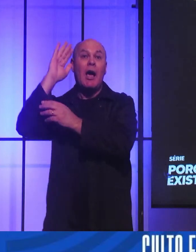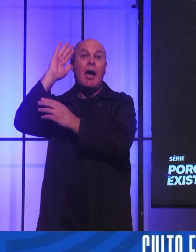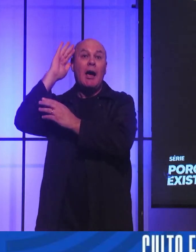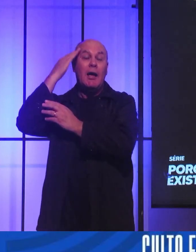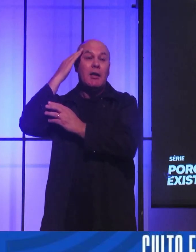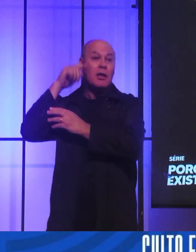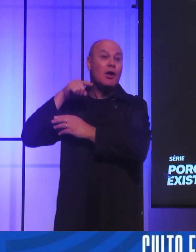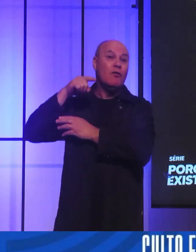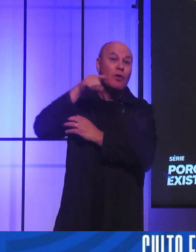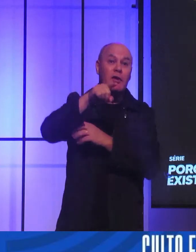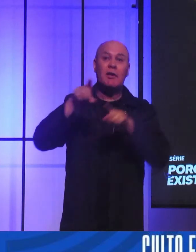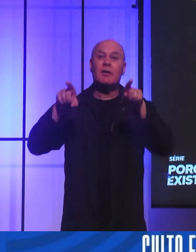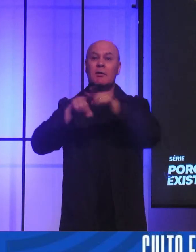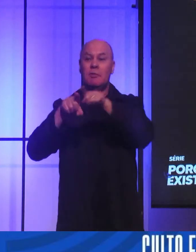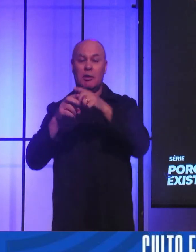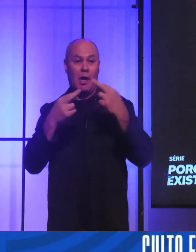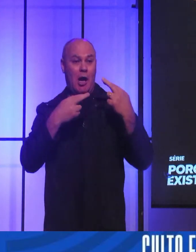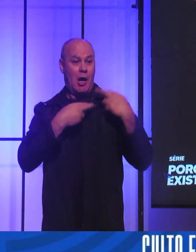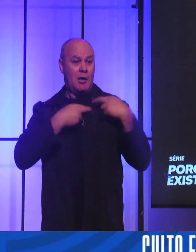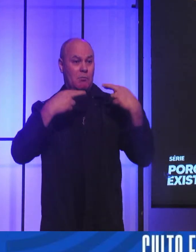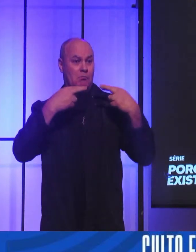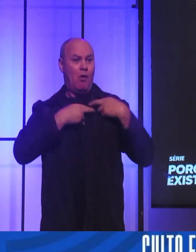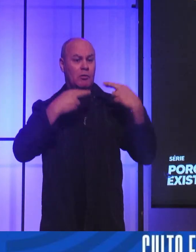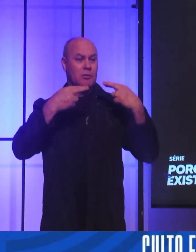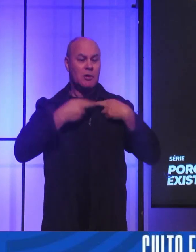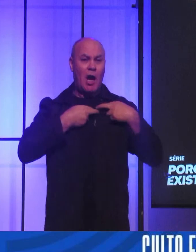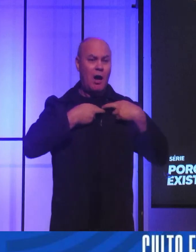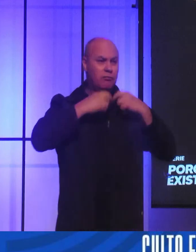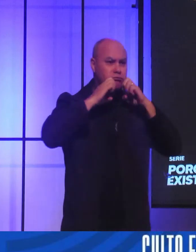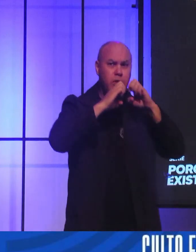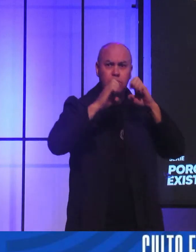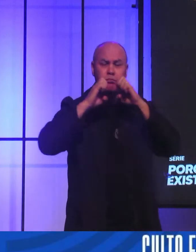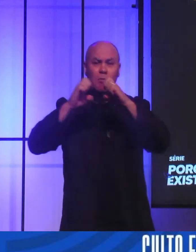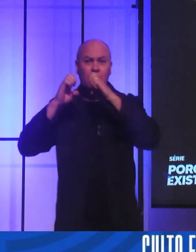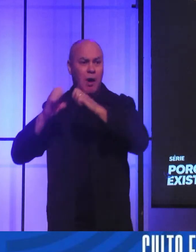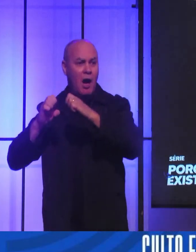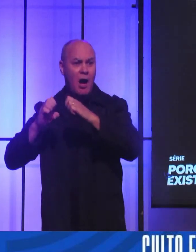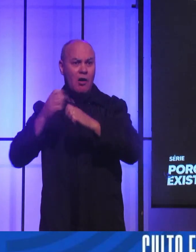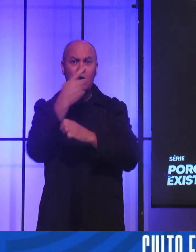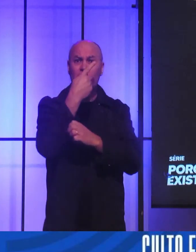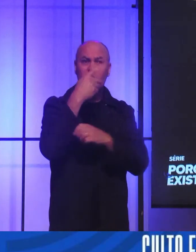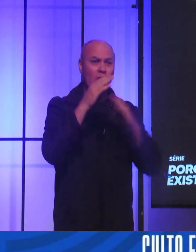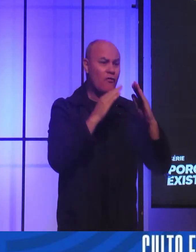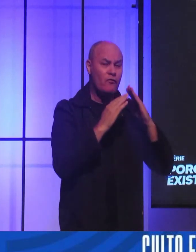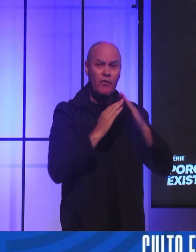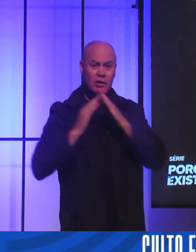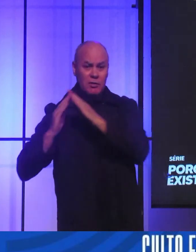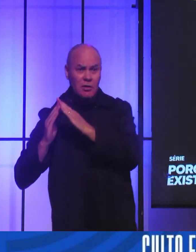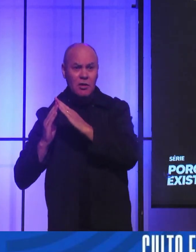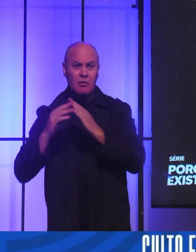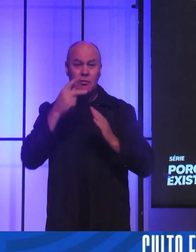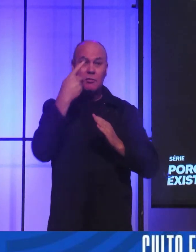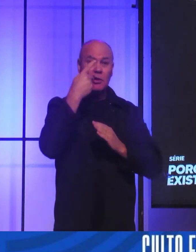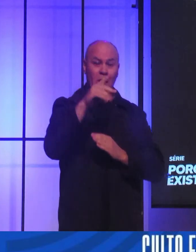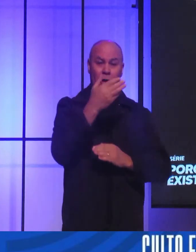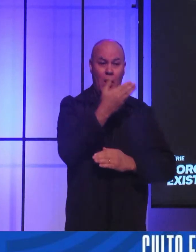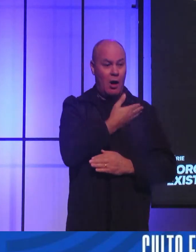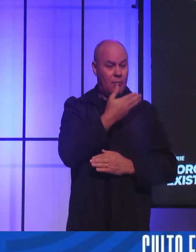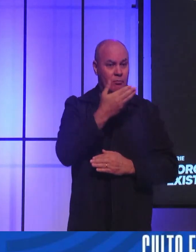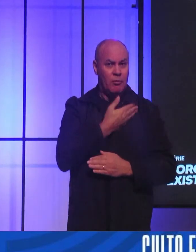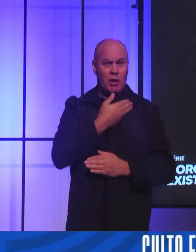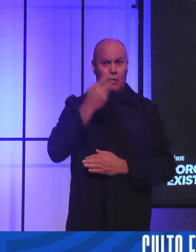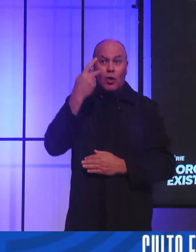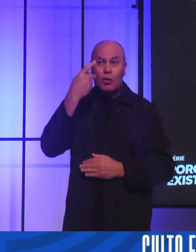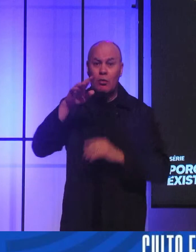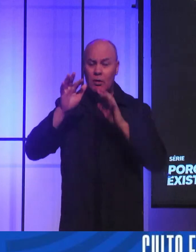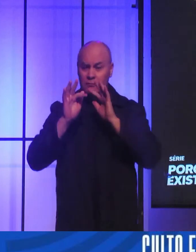os seus vizinhos que ainda não conhecem a Jesus, ainda não conhecem, não compreenderam a